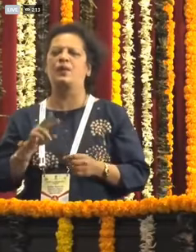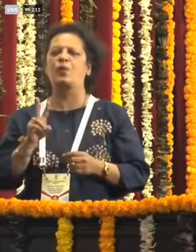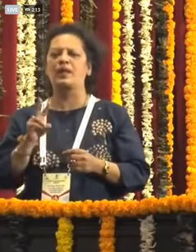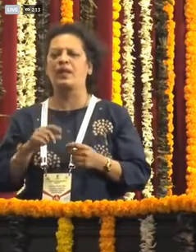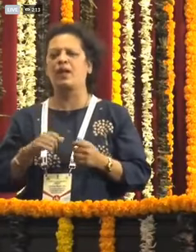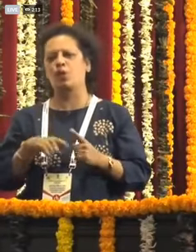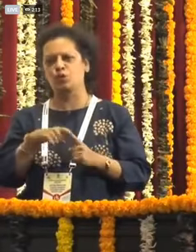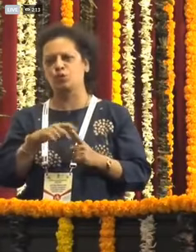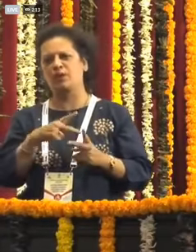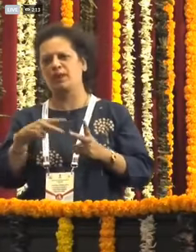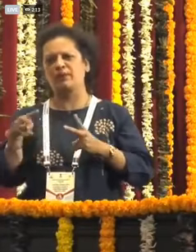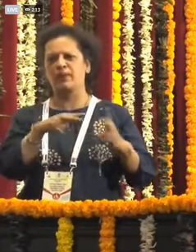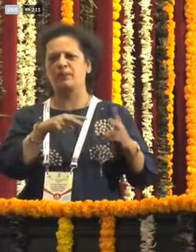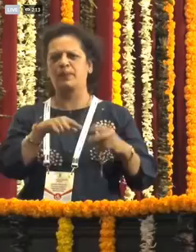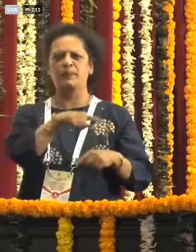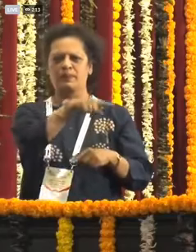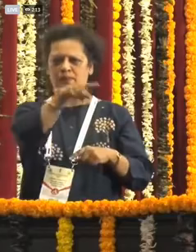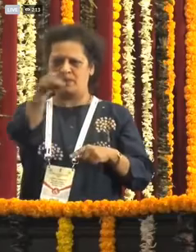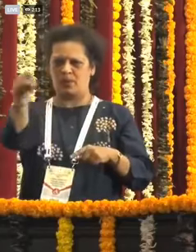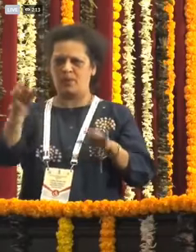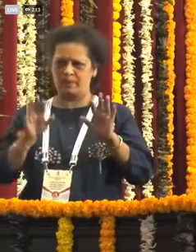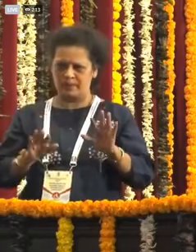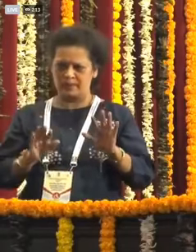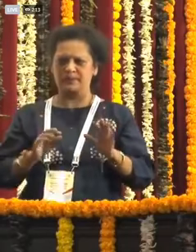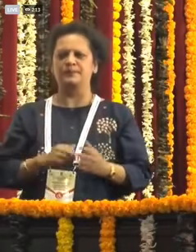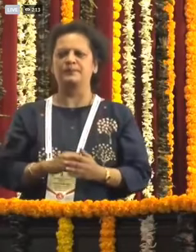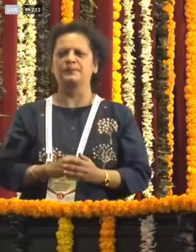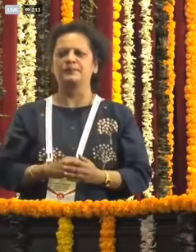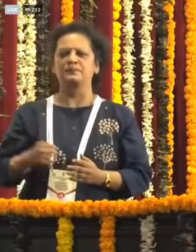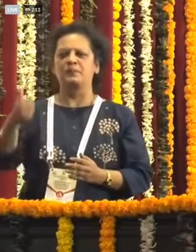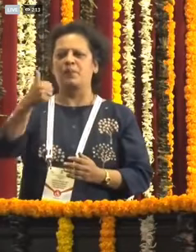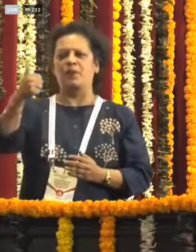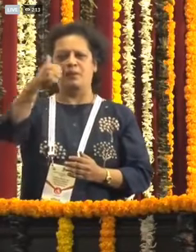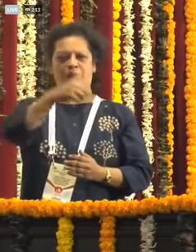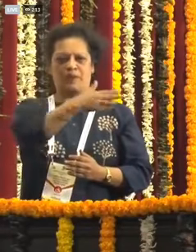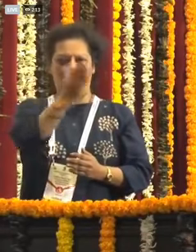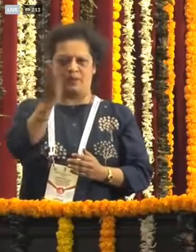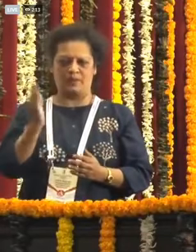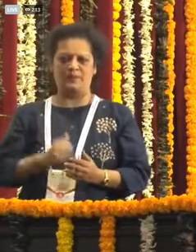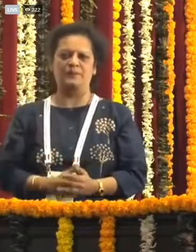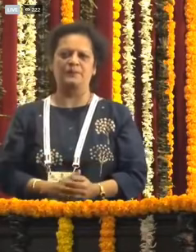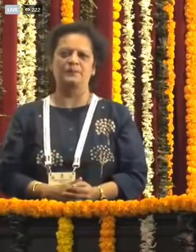कोचुरे, उपस्थित सर्व अधिकारी